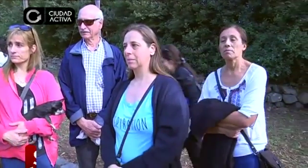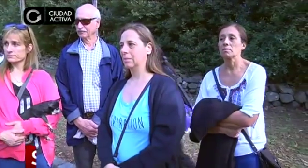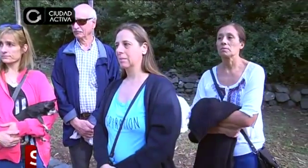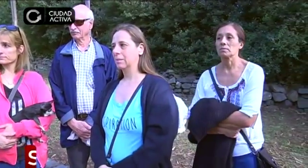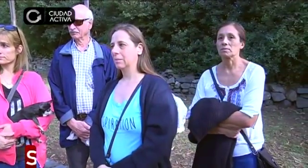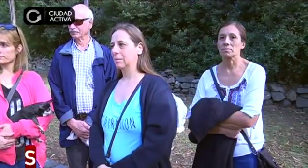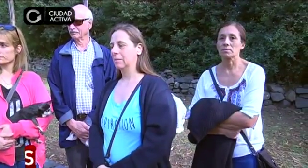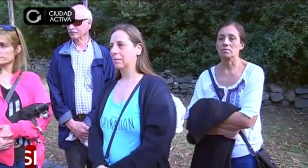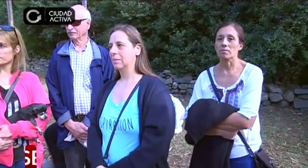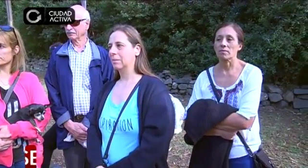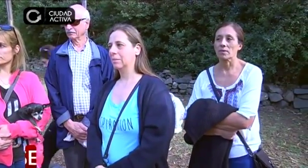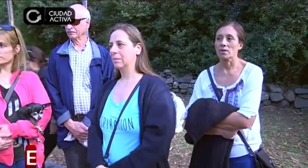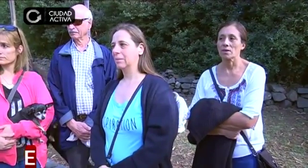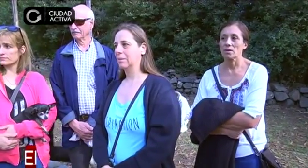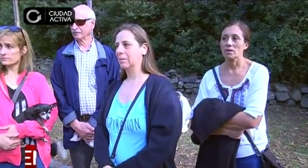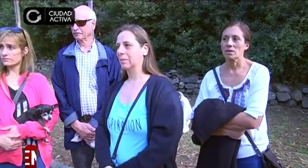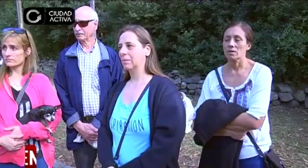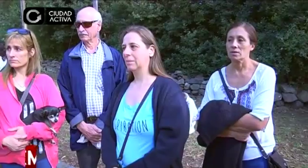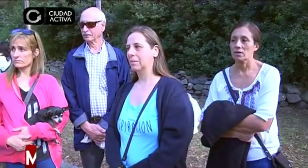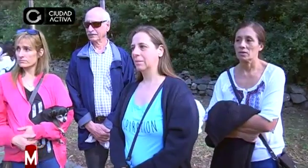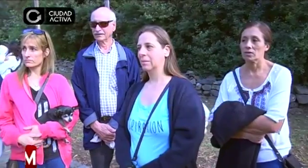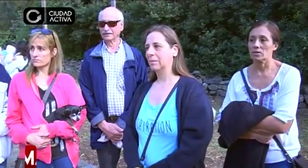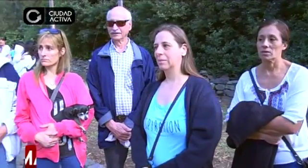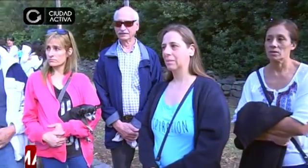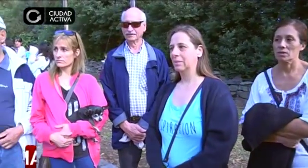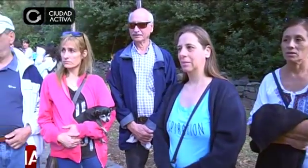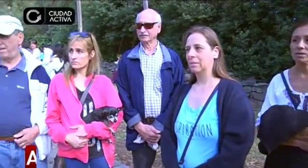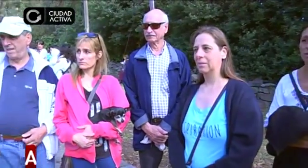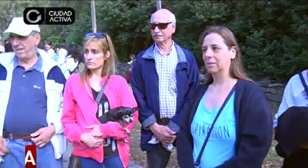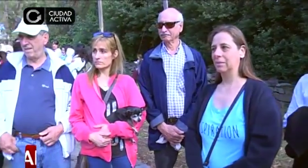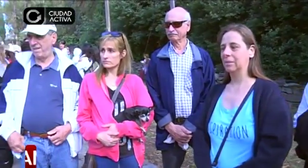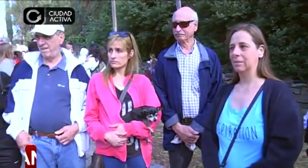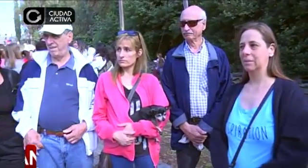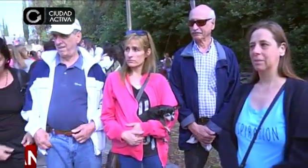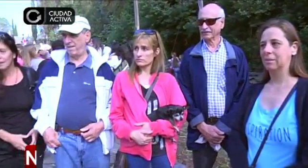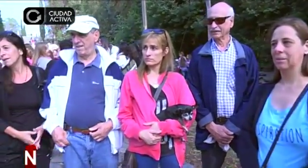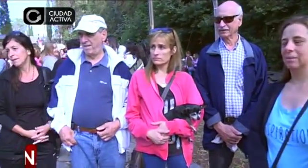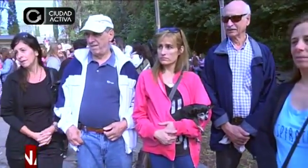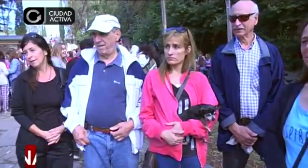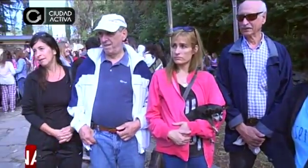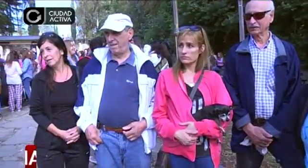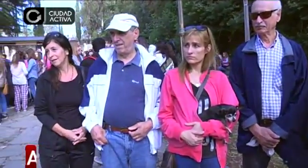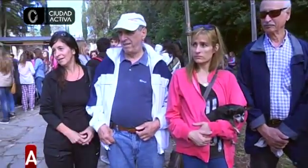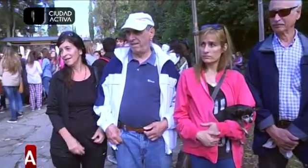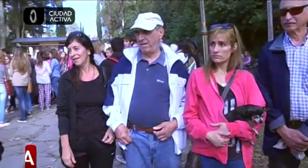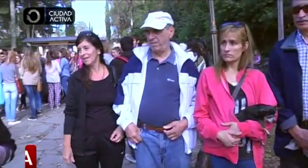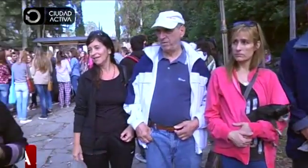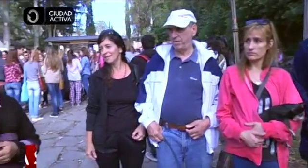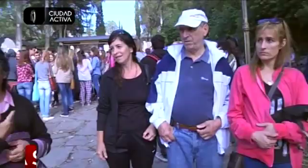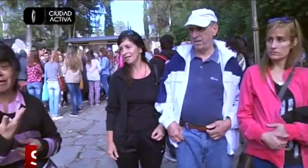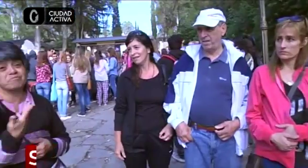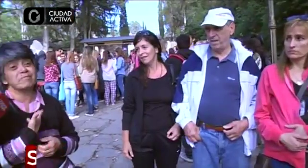Entonces me hice amiga del grupo, continuamos en la amistad y como mi vida de